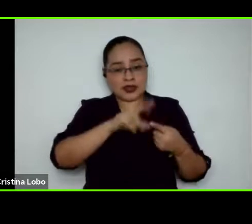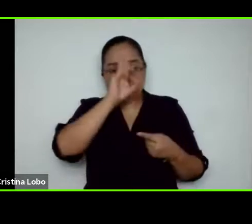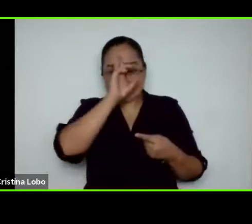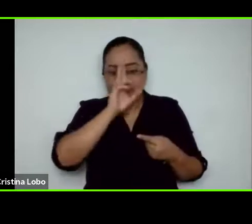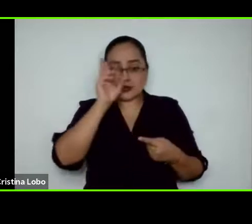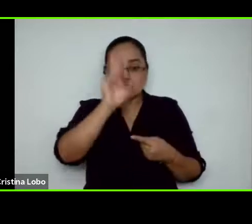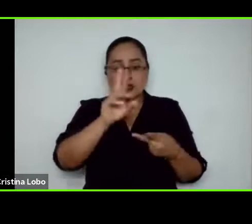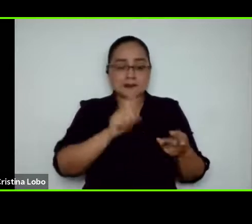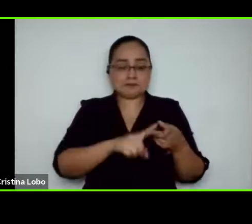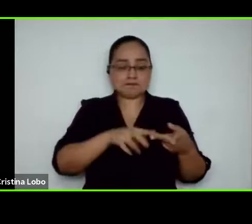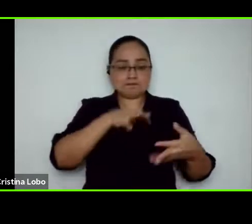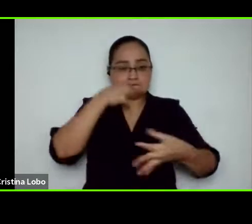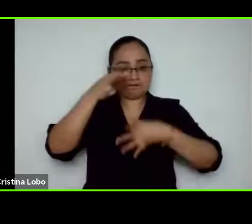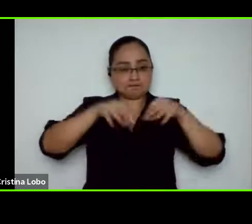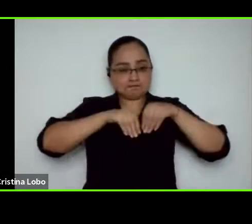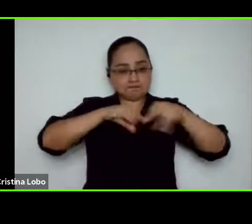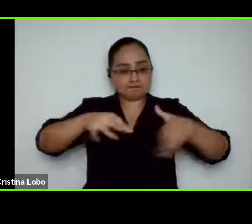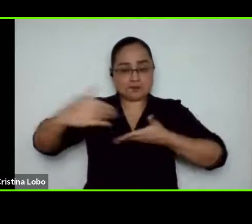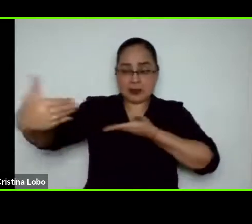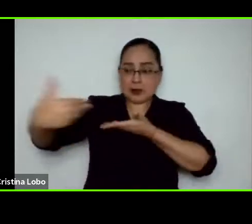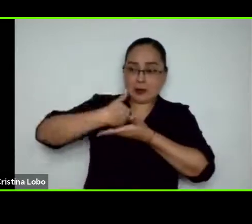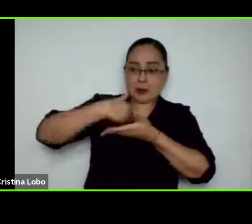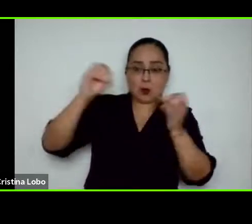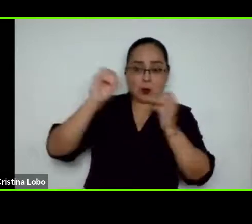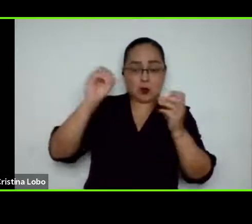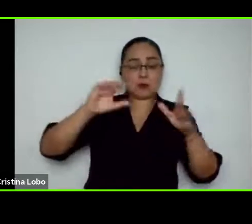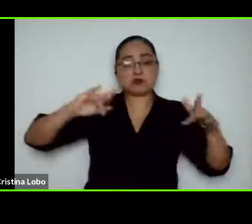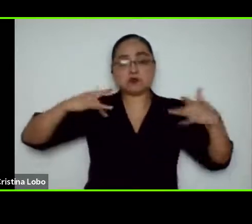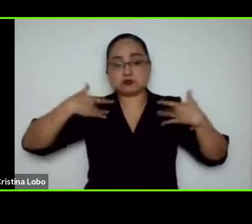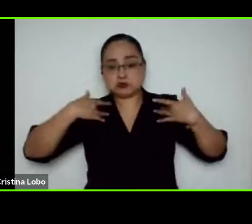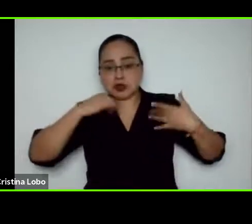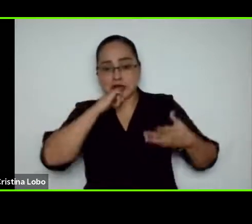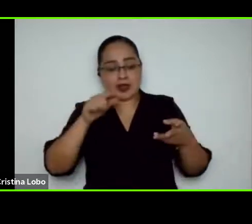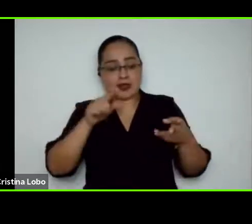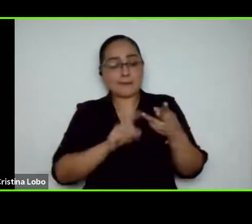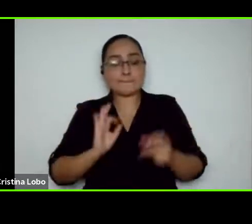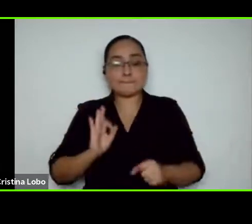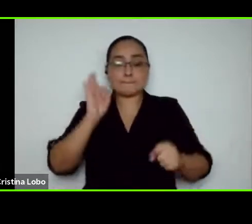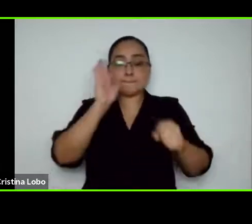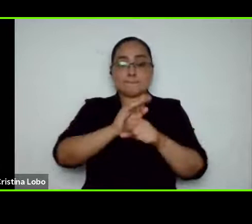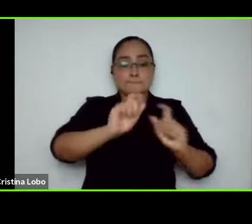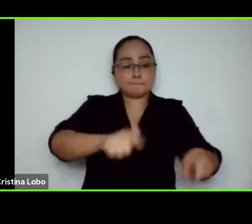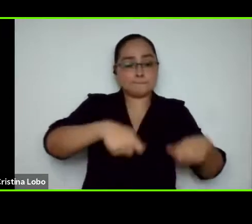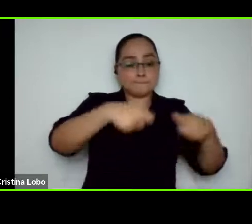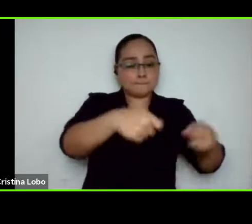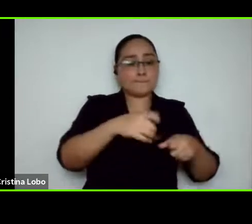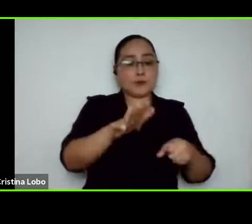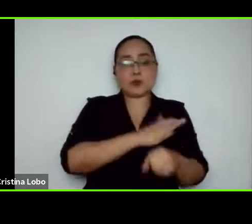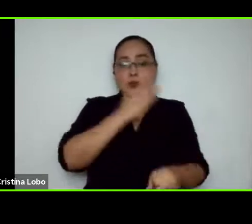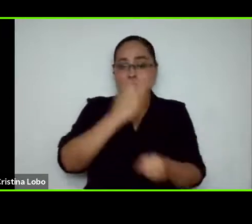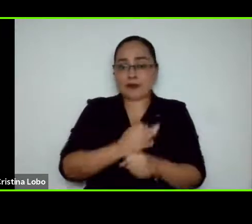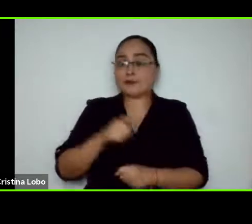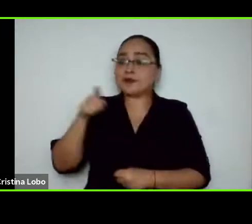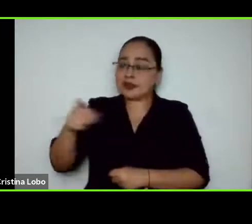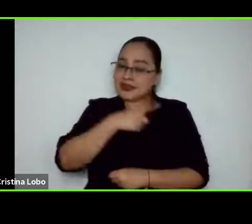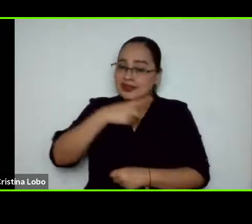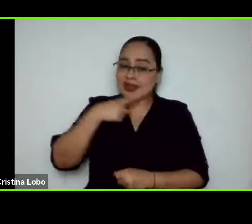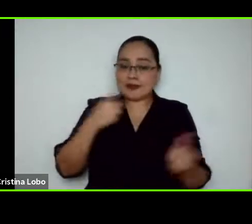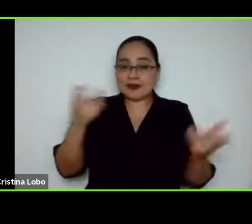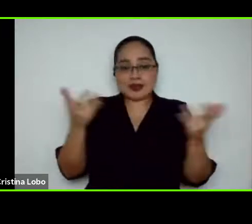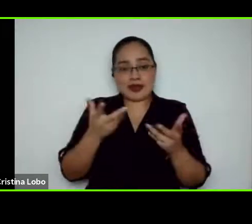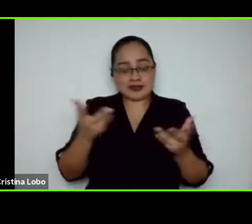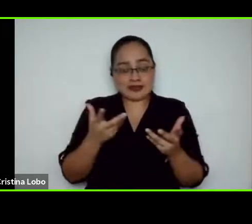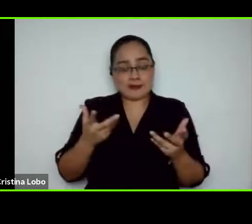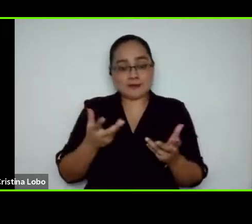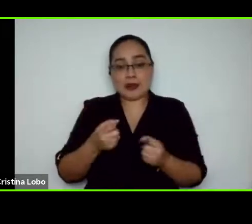decir, abstenerse, y por otro lado, proteger y garantizar, es decir, hacer cosas, la obligación de hacer cosas.